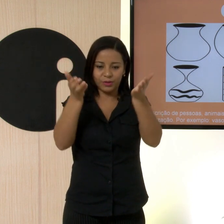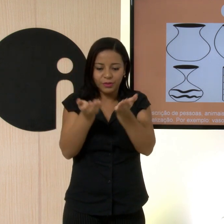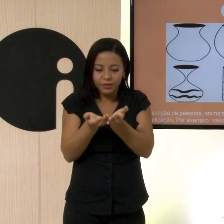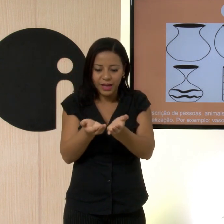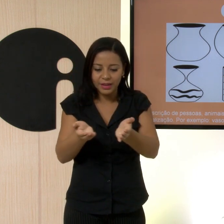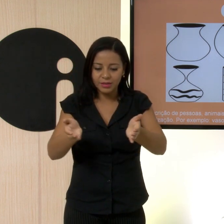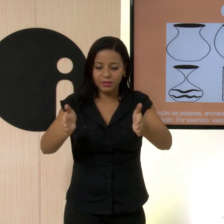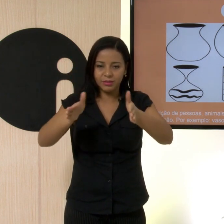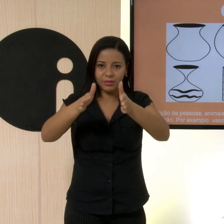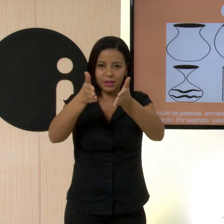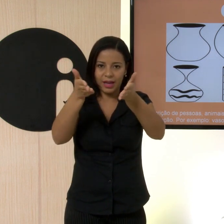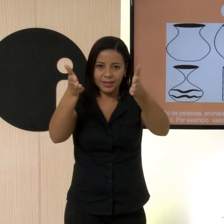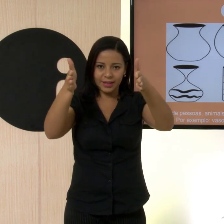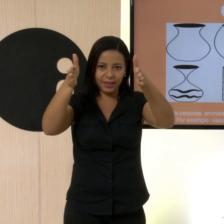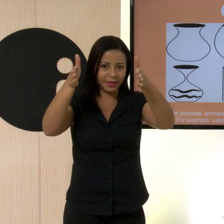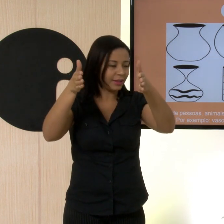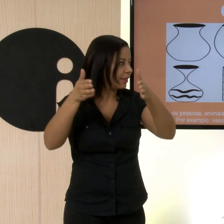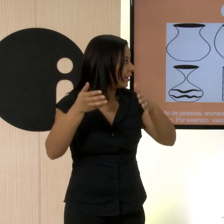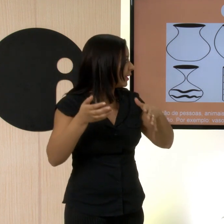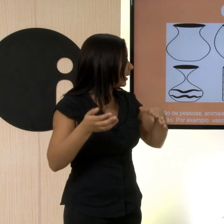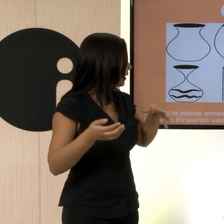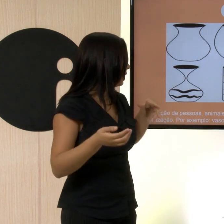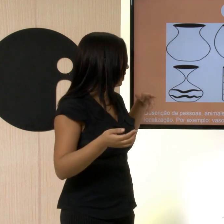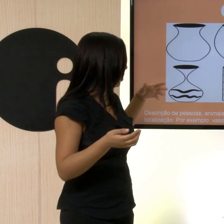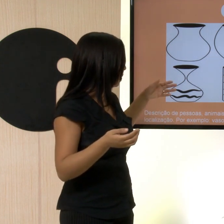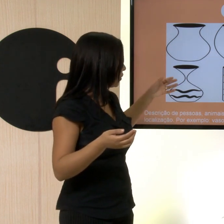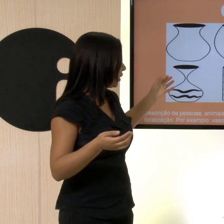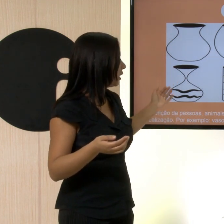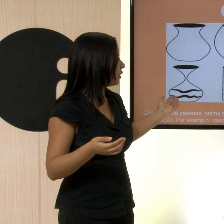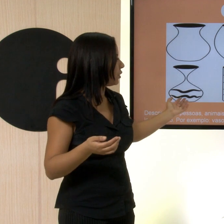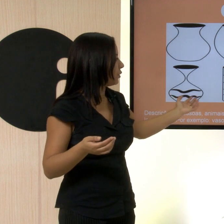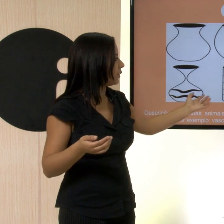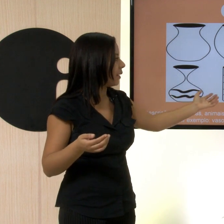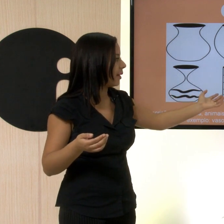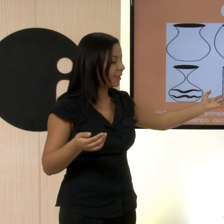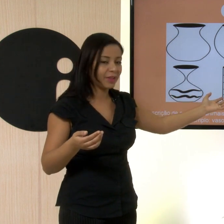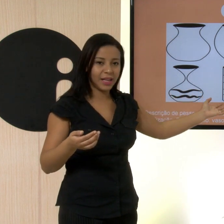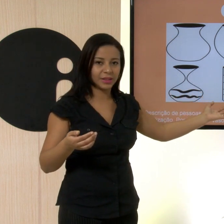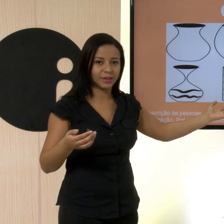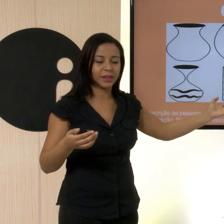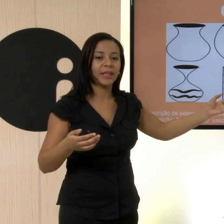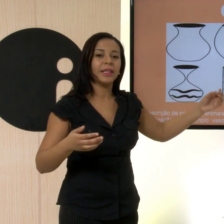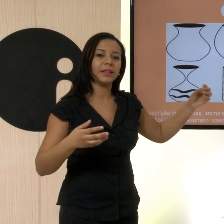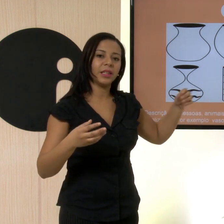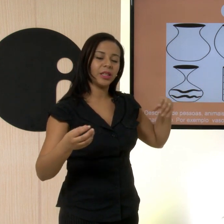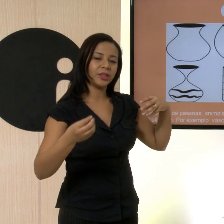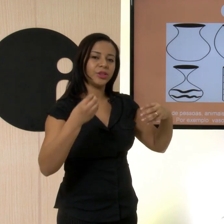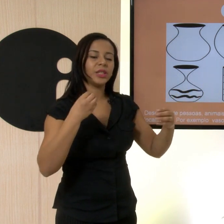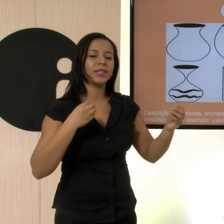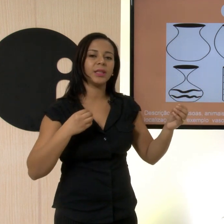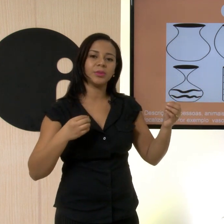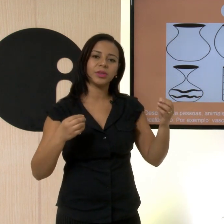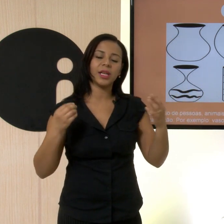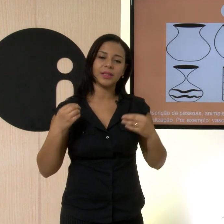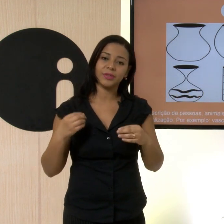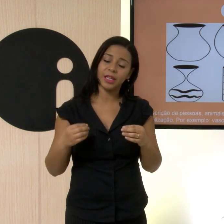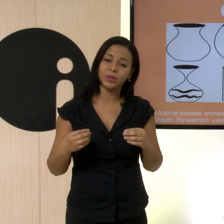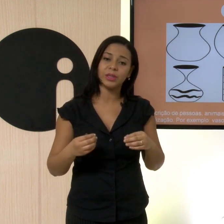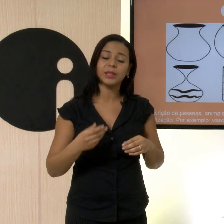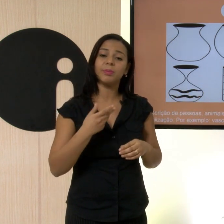Um vaso assim. E daí por diante, os demais vasos. Então, nós utilizamos classificadores